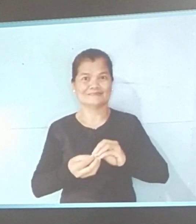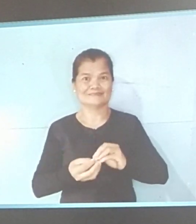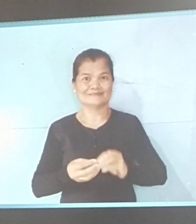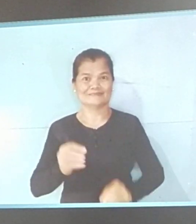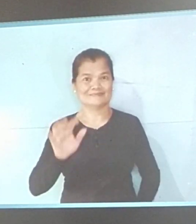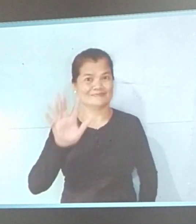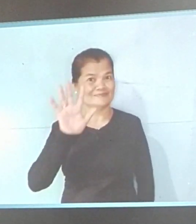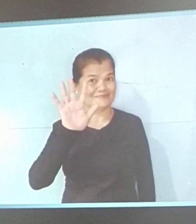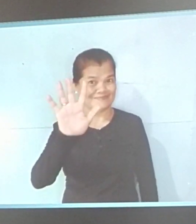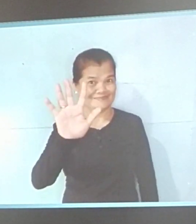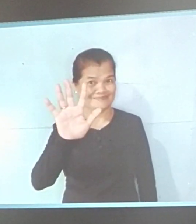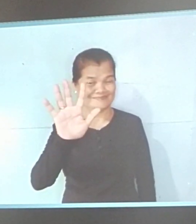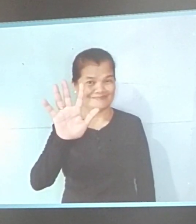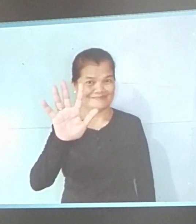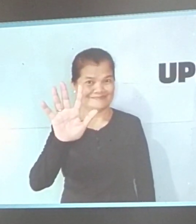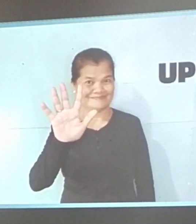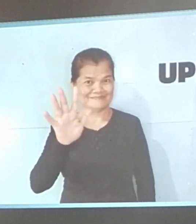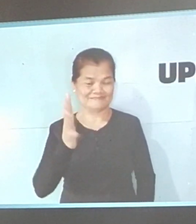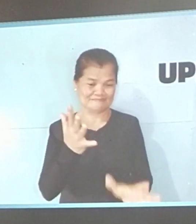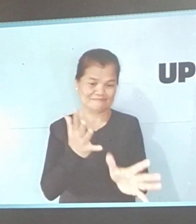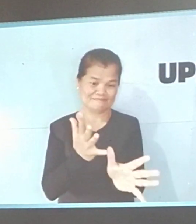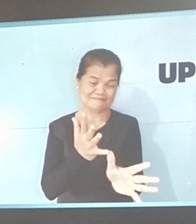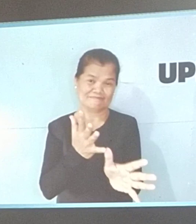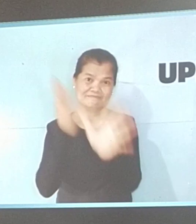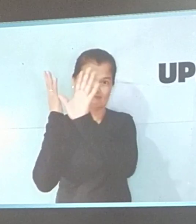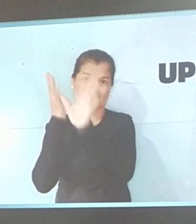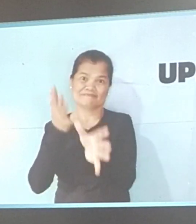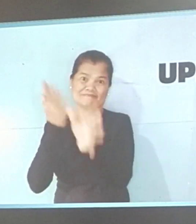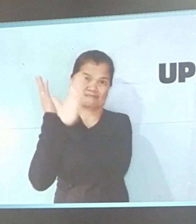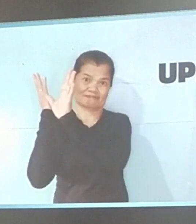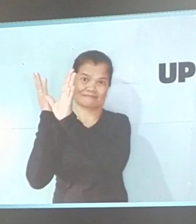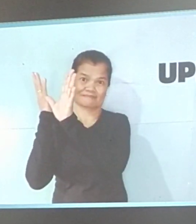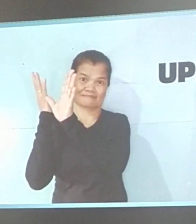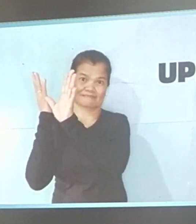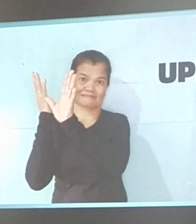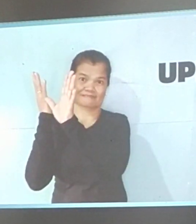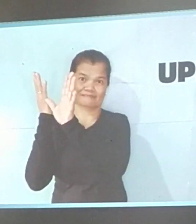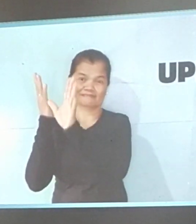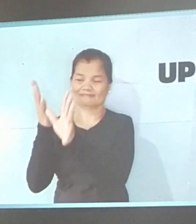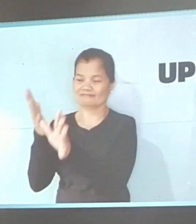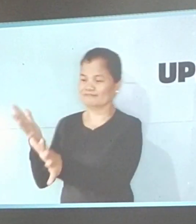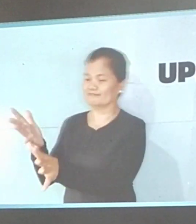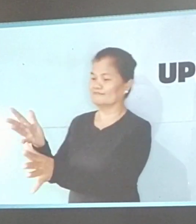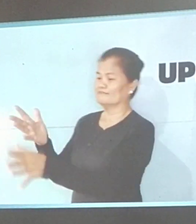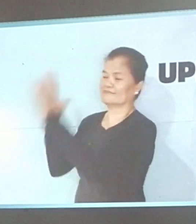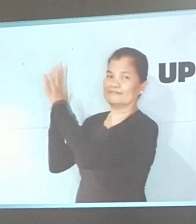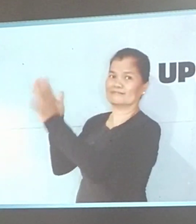Number 4. Ay, 5. yun na pala. Upload. Upload. Ay, upload. Mas mabilis. Hagis ka lang dito.